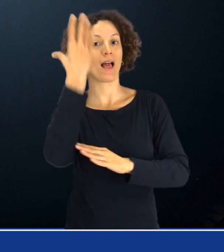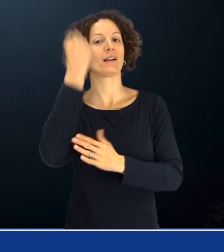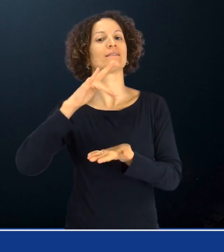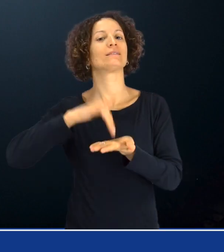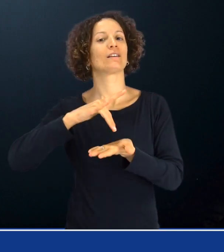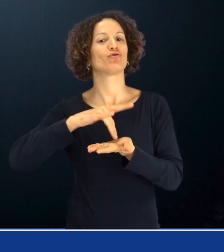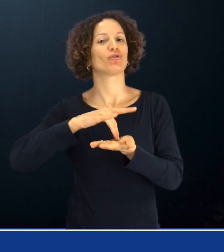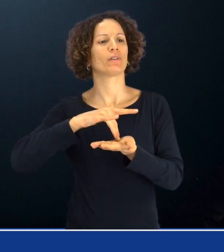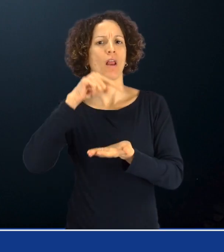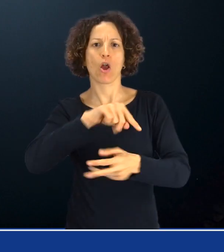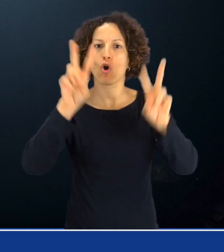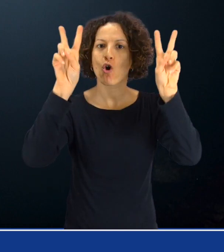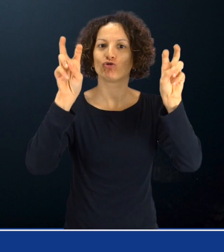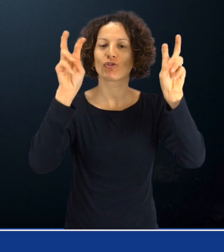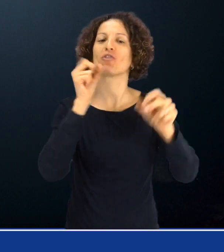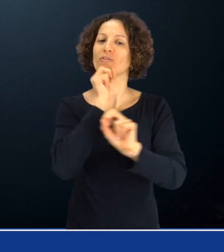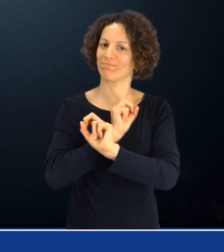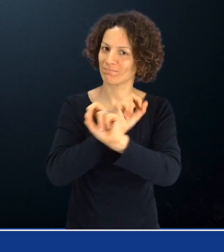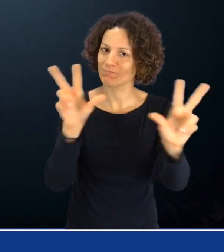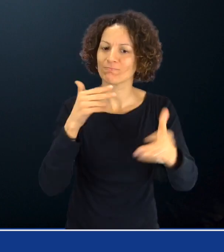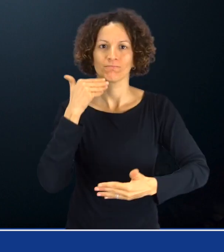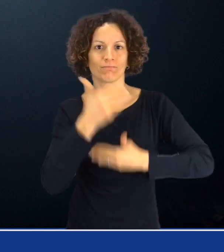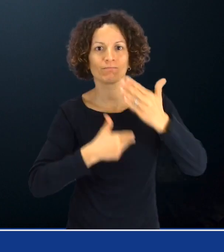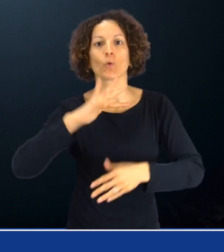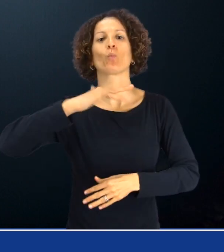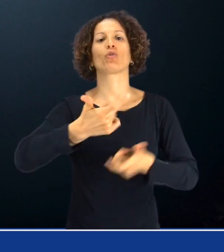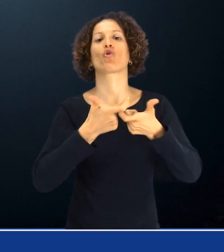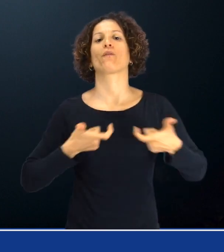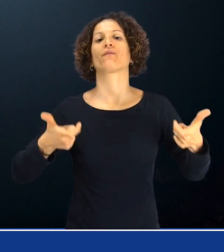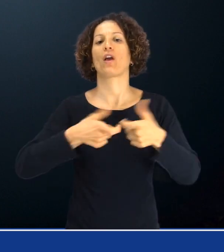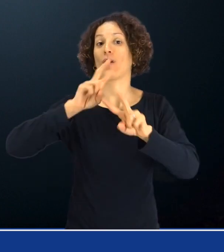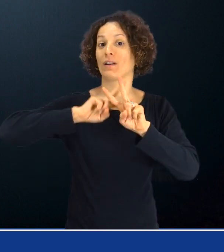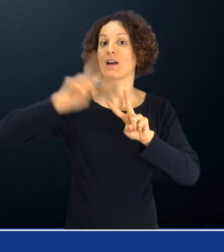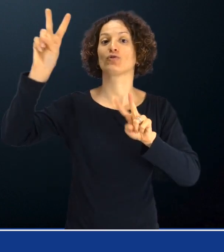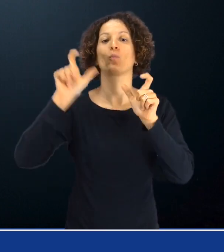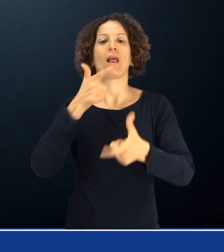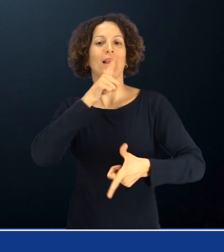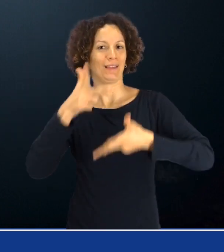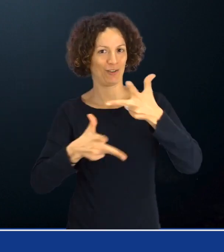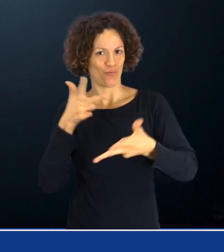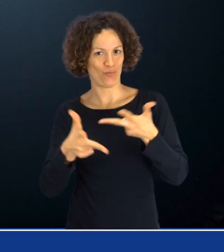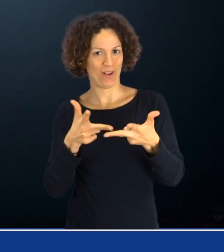circolare della sede centrale ens oggetto annuncio svolgimento Quinto convegno Nazionale